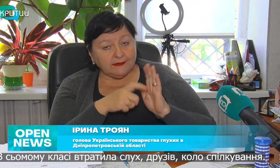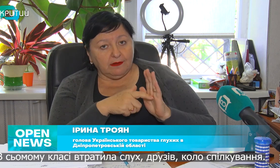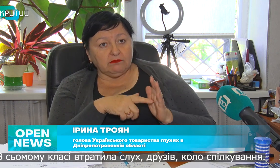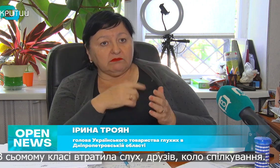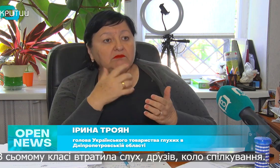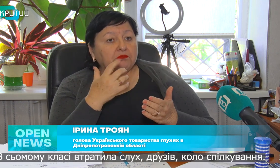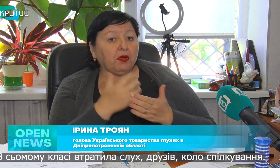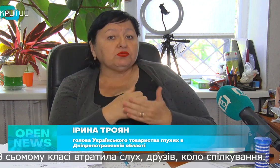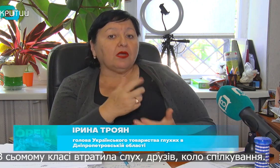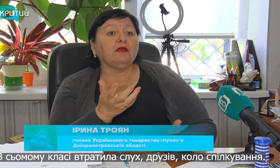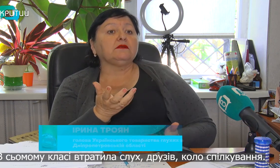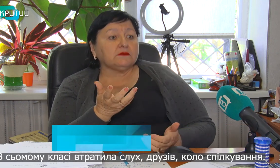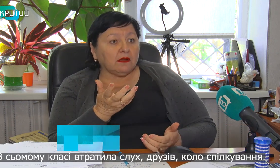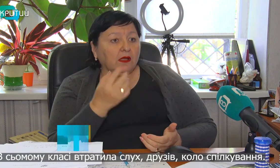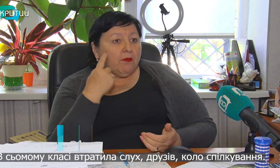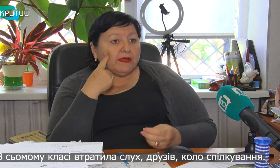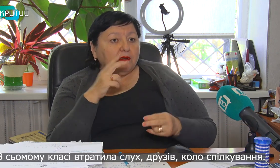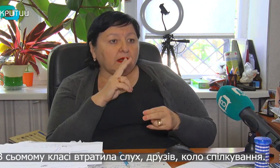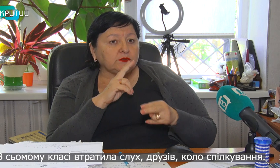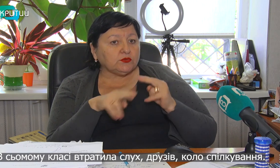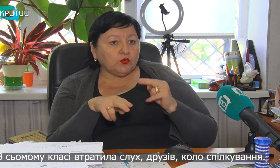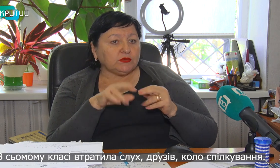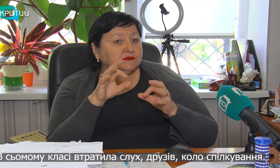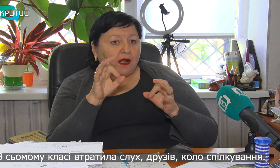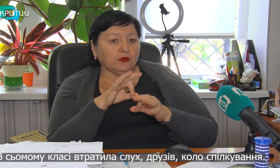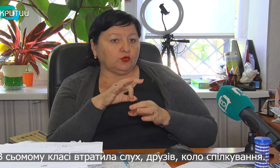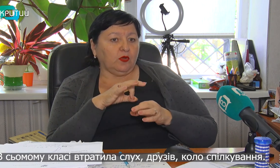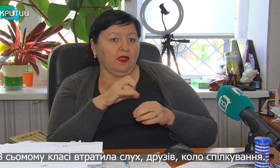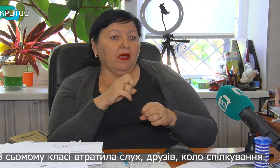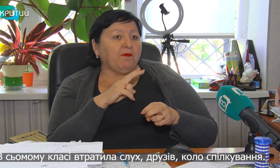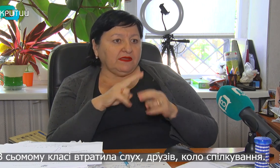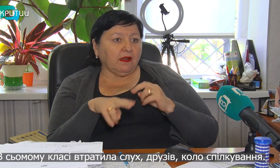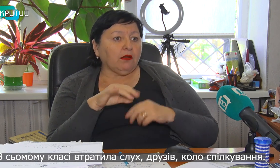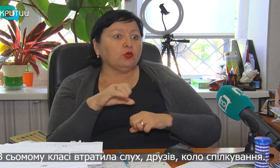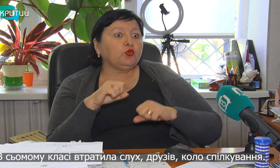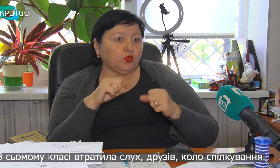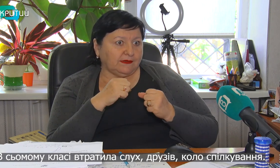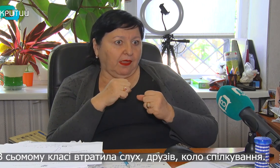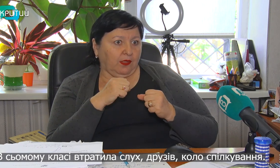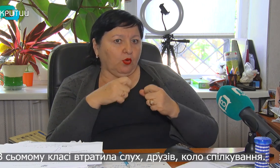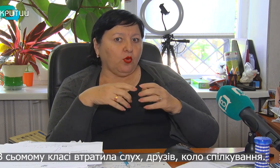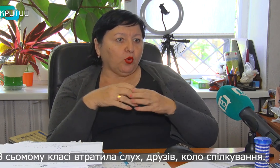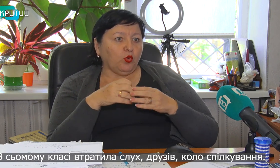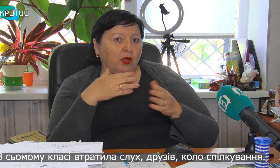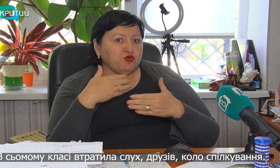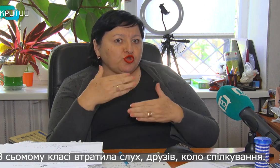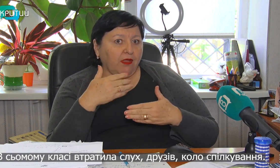класі. Получається, потеряла слух сразу. Потеряла друзей, круг